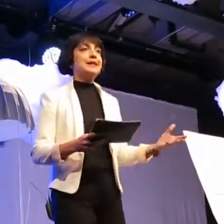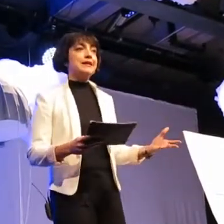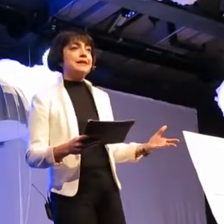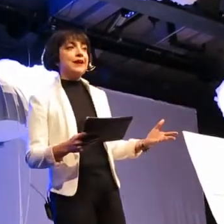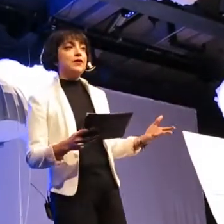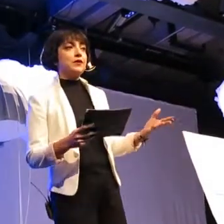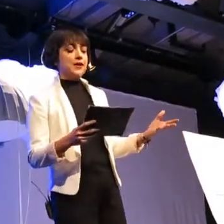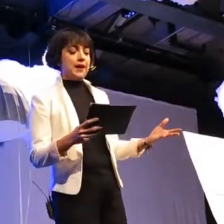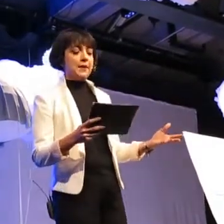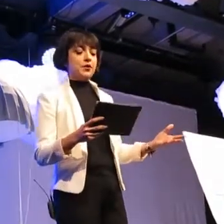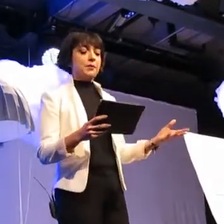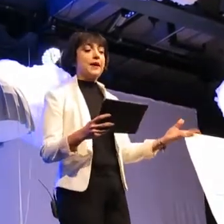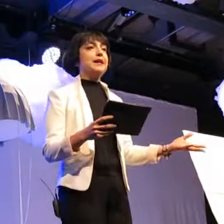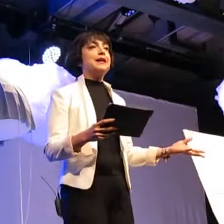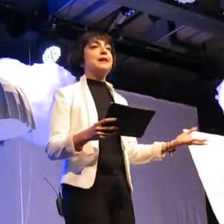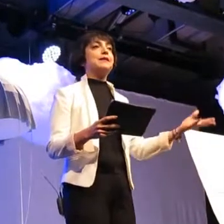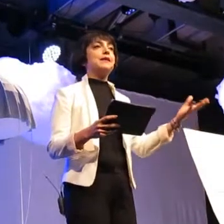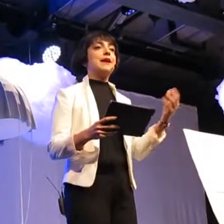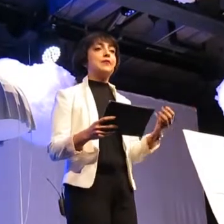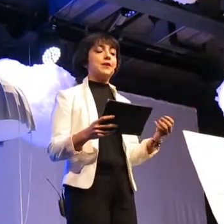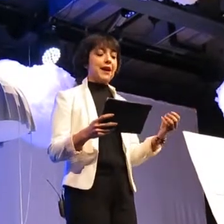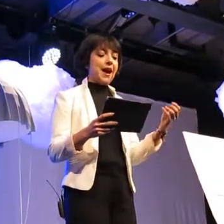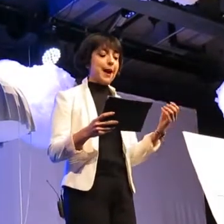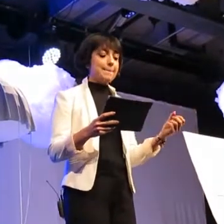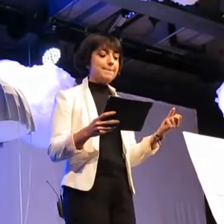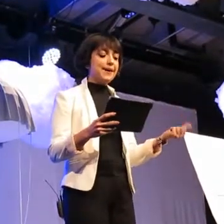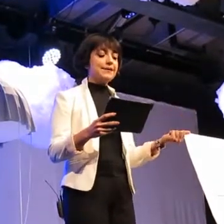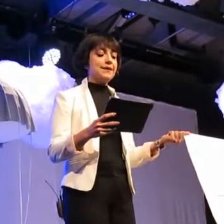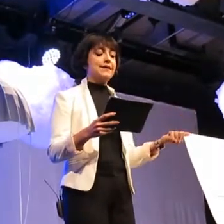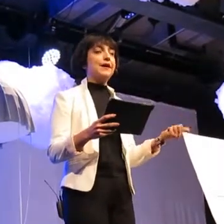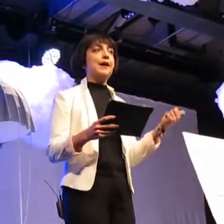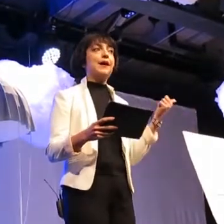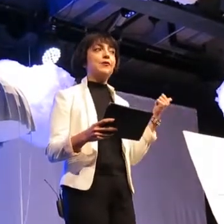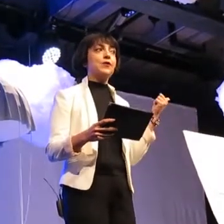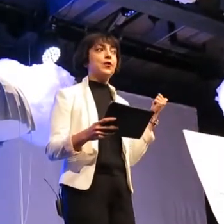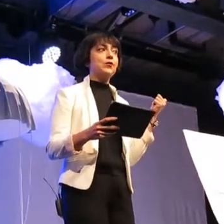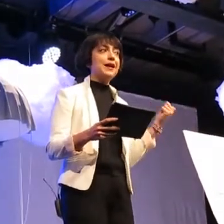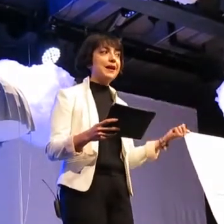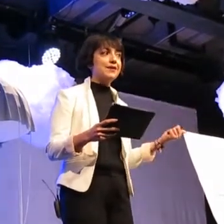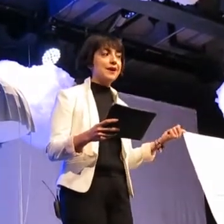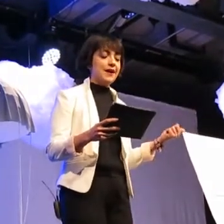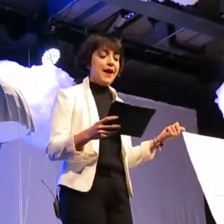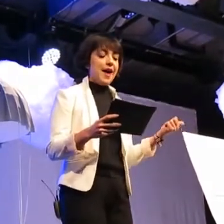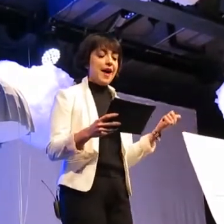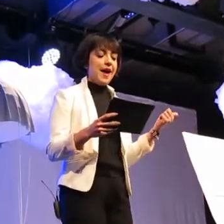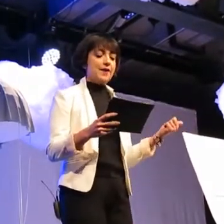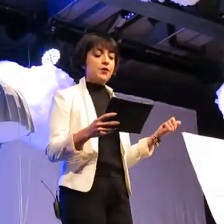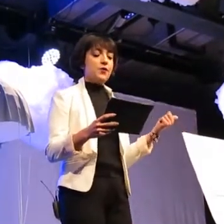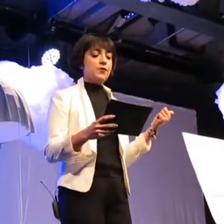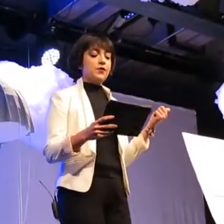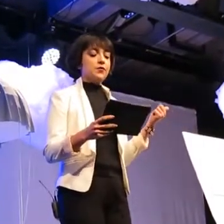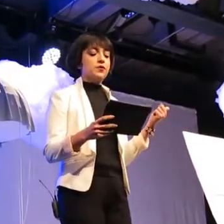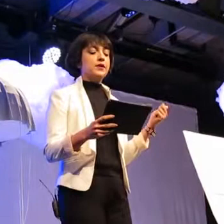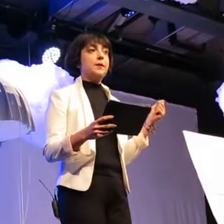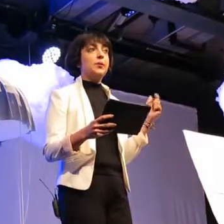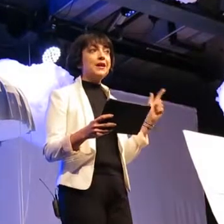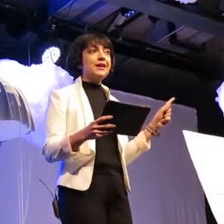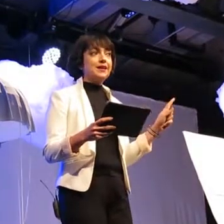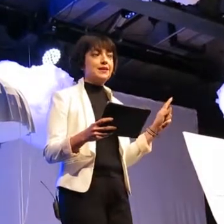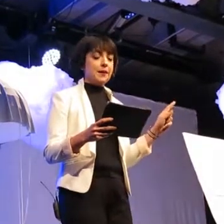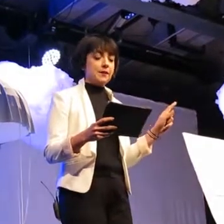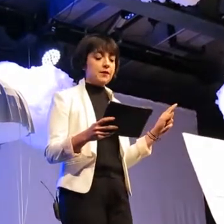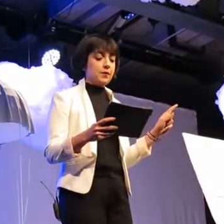det politiska systemet och marknadens krafter anpassar sig efter hur vi lever. Även om vi ofta tror